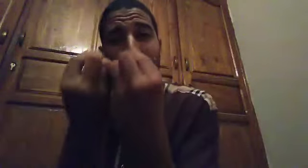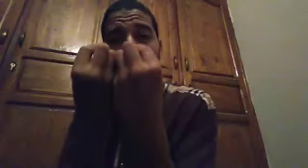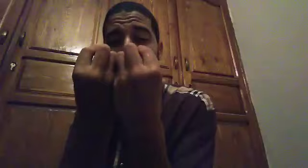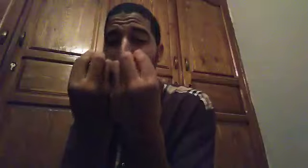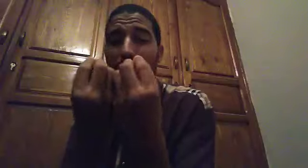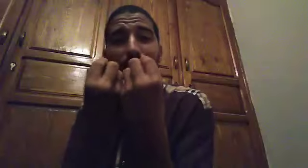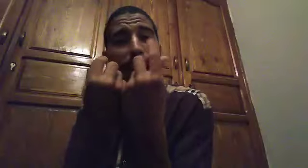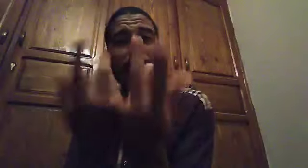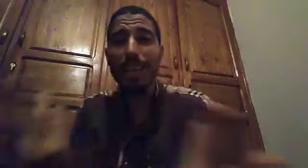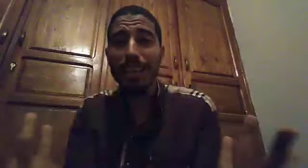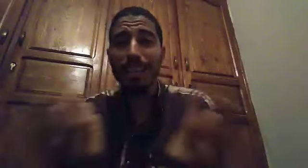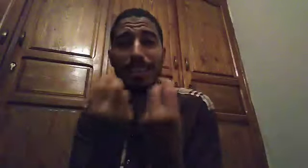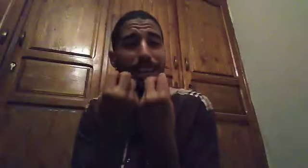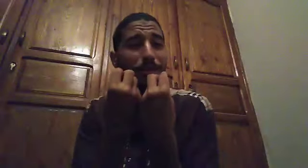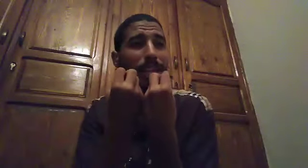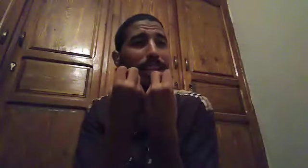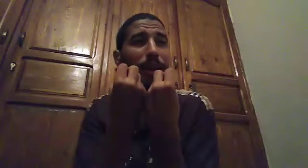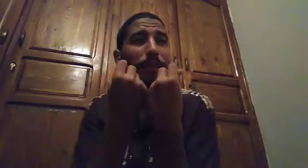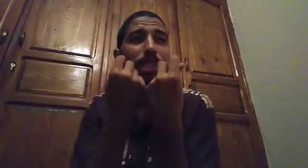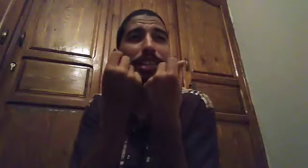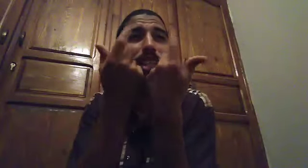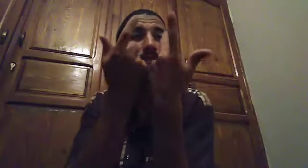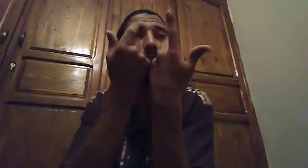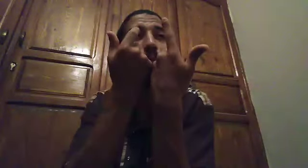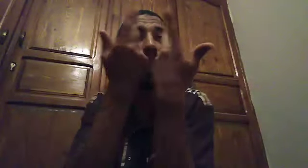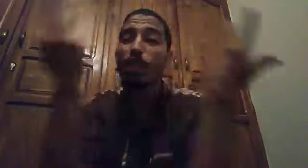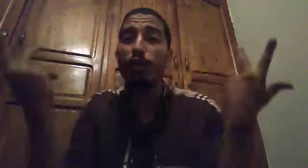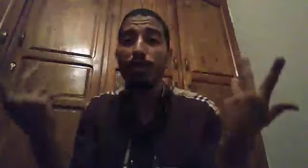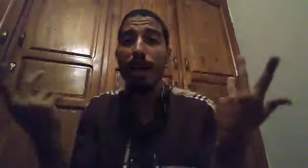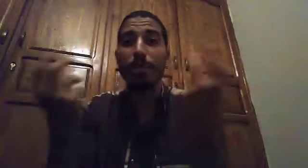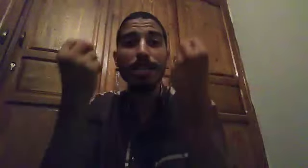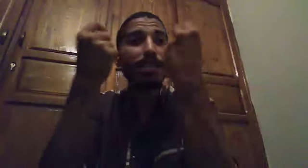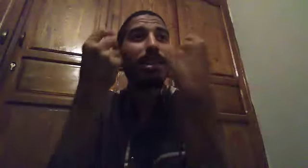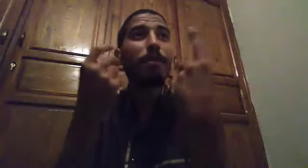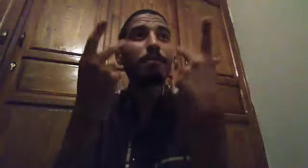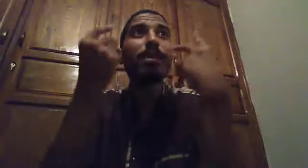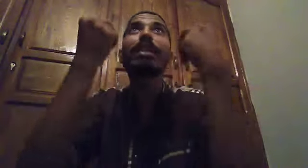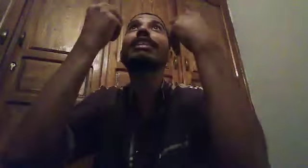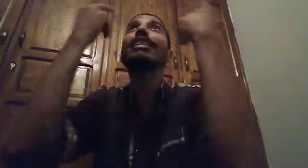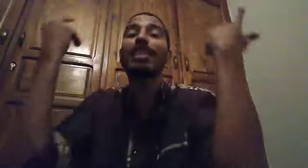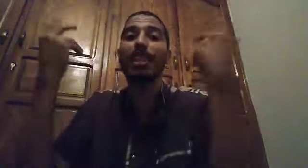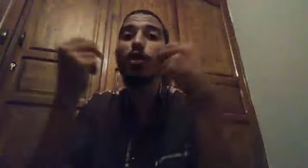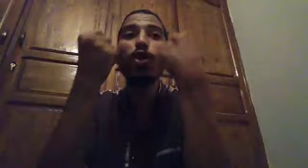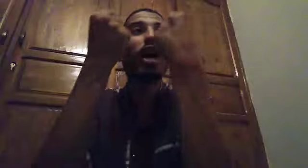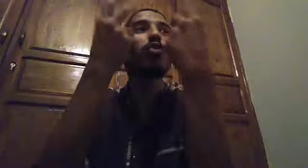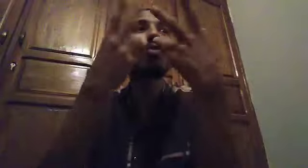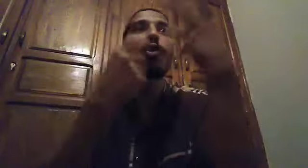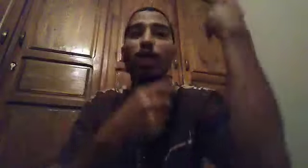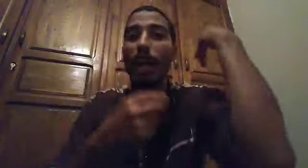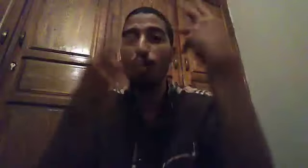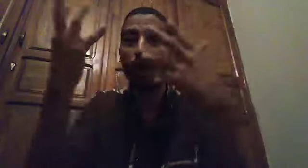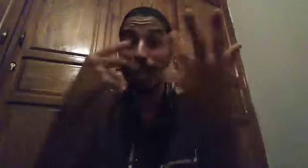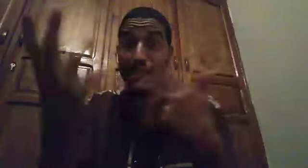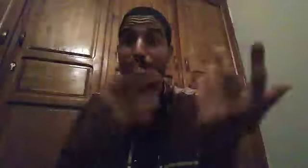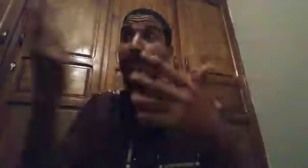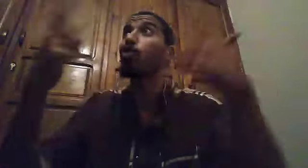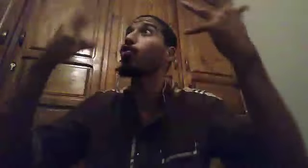يعني رايق استلام يعني داكشي اللي كتحب عينك تشوف اصاحبي استلام داكشي اللي هذا هو البلوك تاع الكرة اللي كتسمع كيقول لك واحد